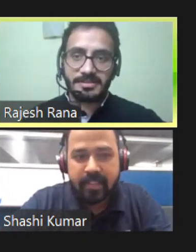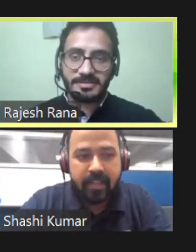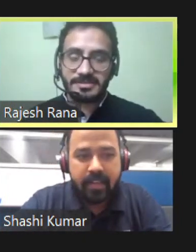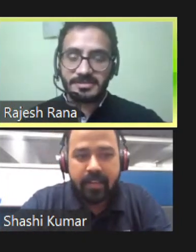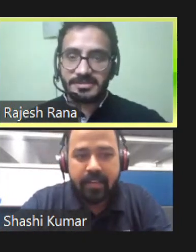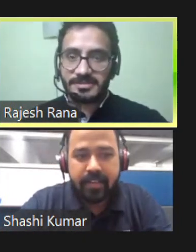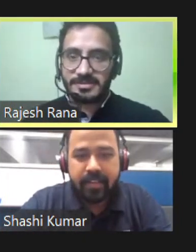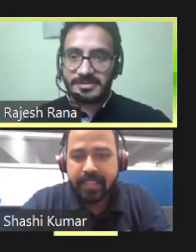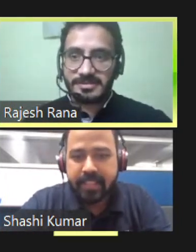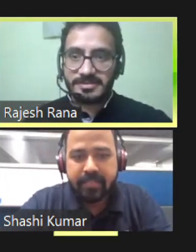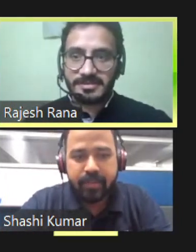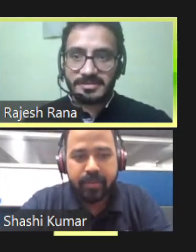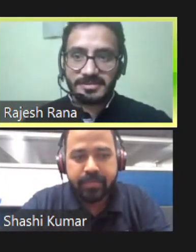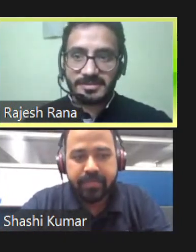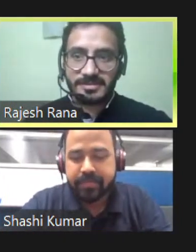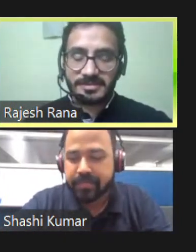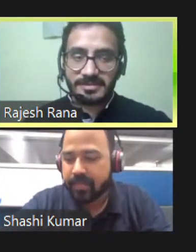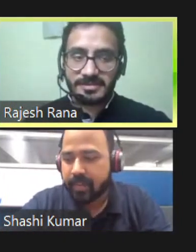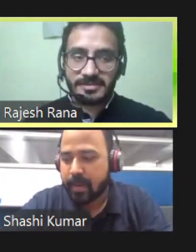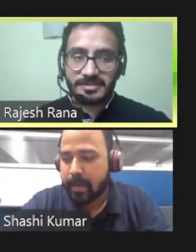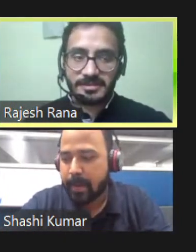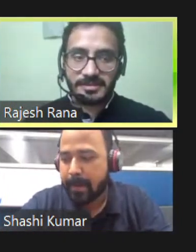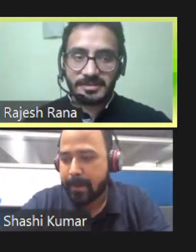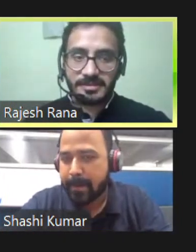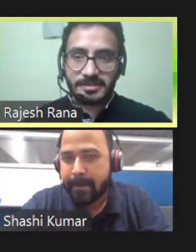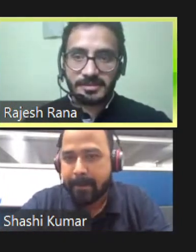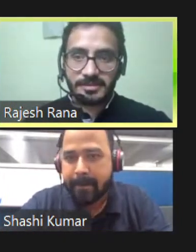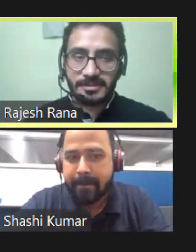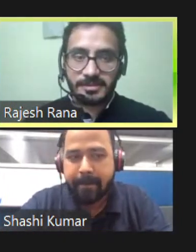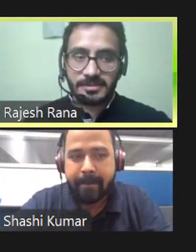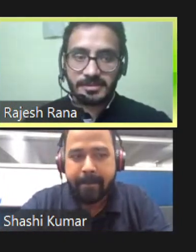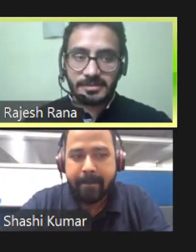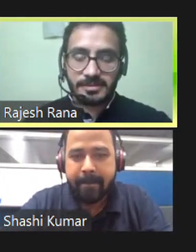Right. हियर वी गो।